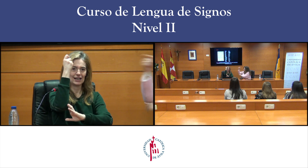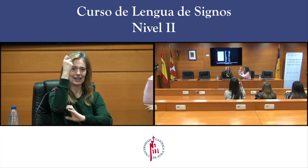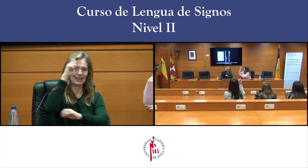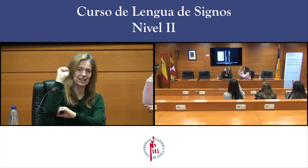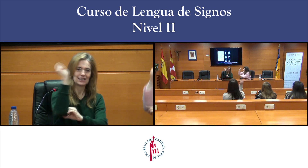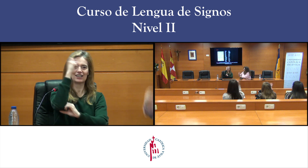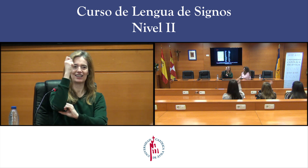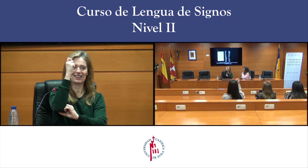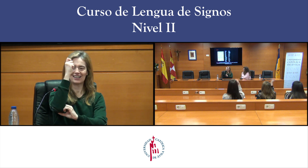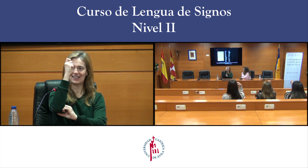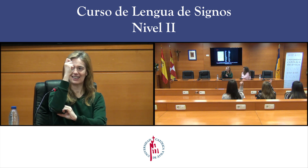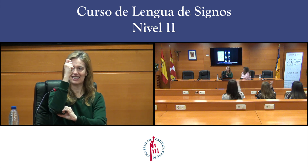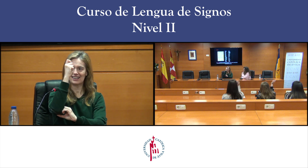es así